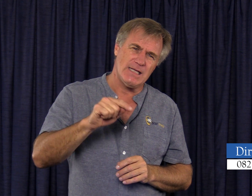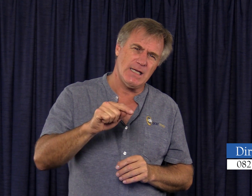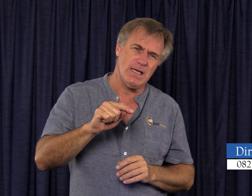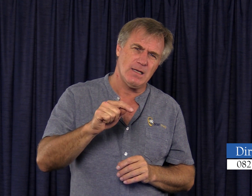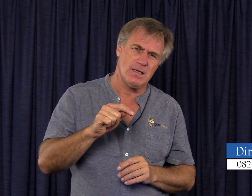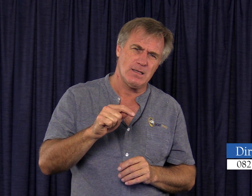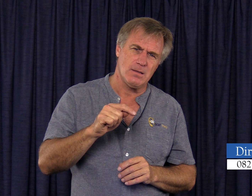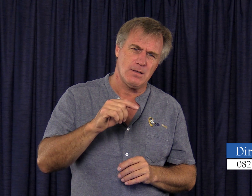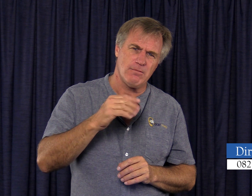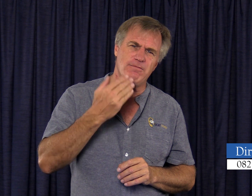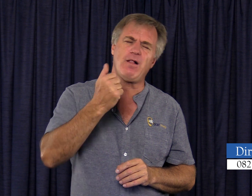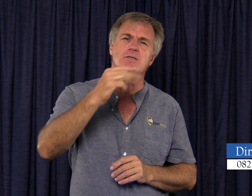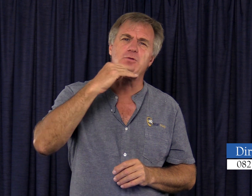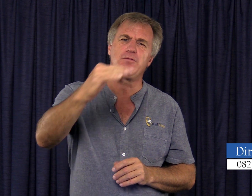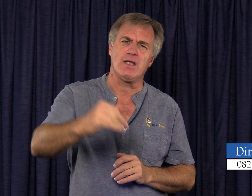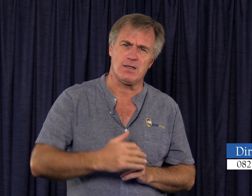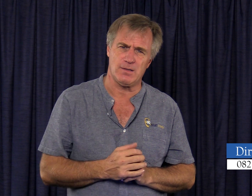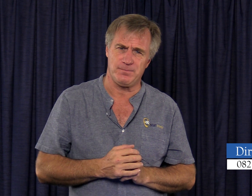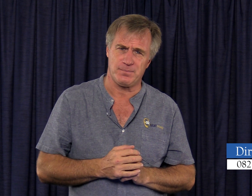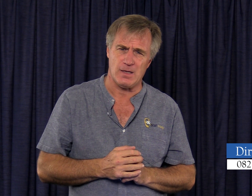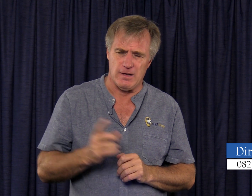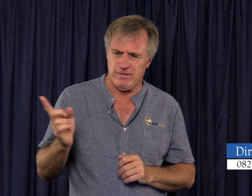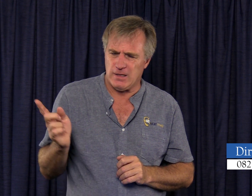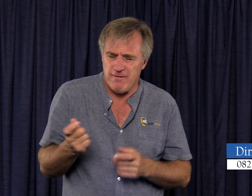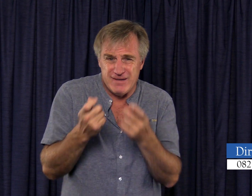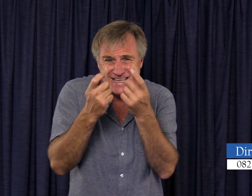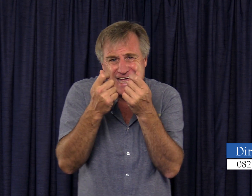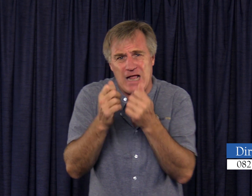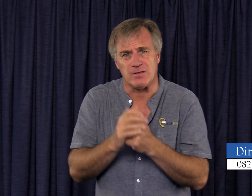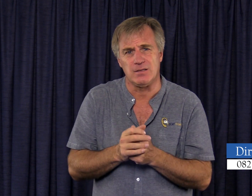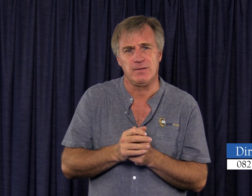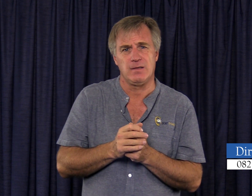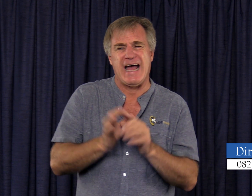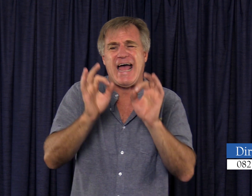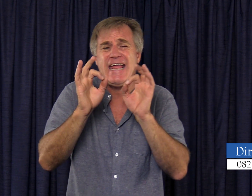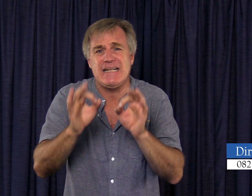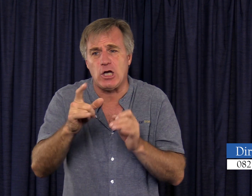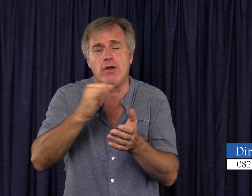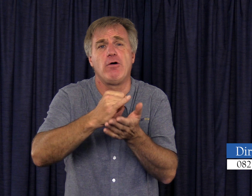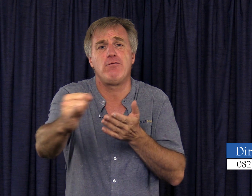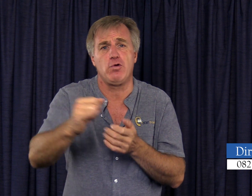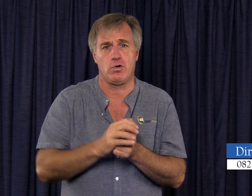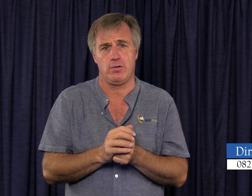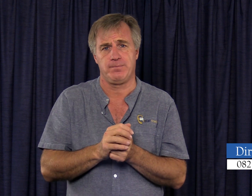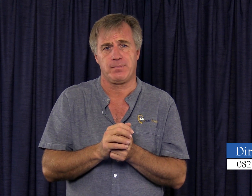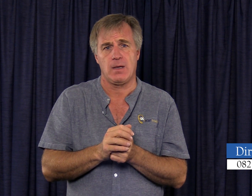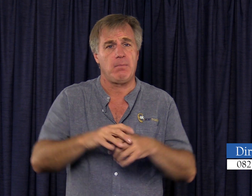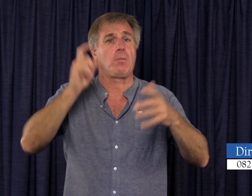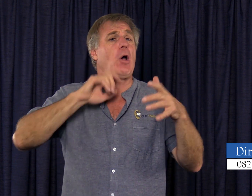Hierdie vals profeet, wat vir die geld eintlik hulle wou vloek, maar op die ou